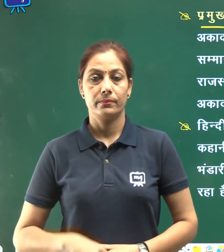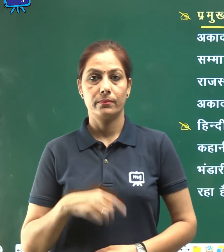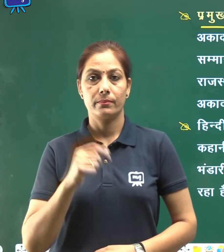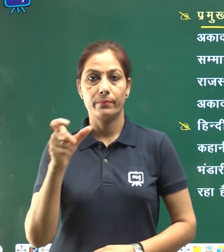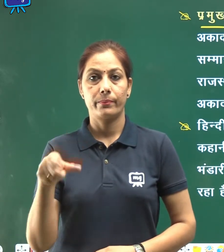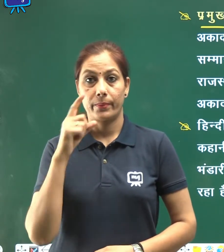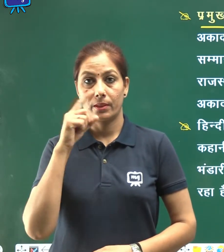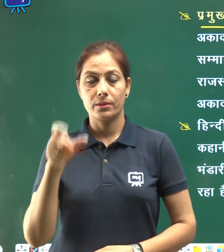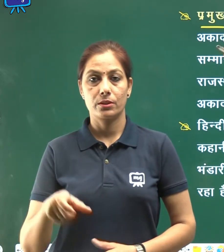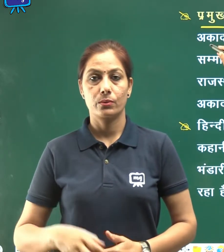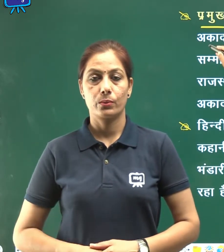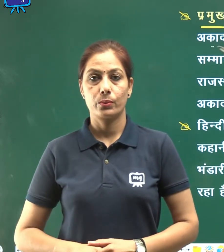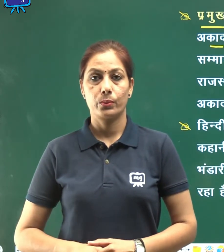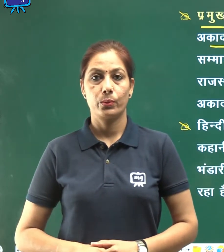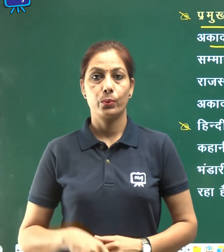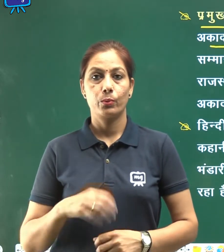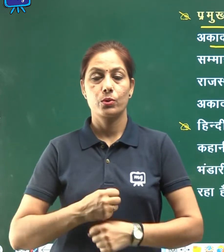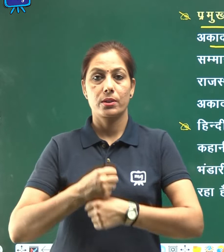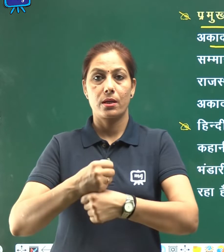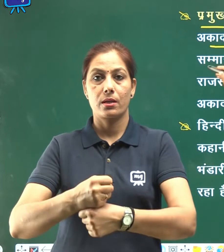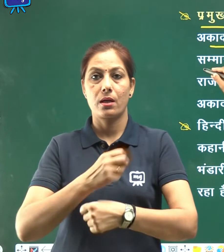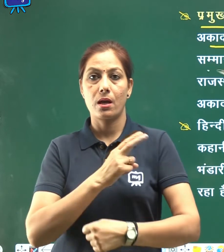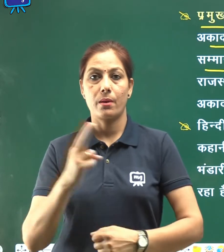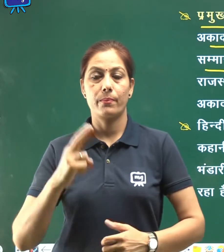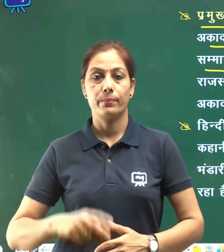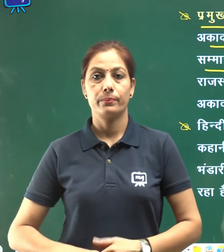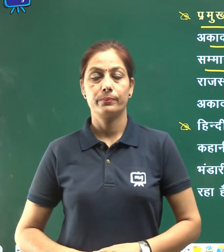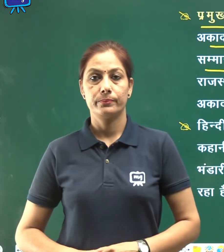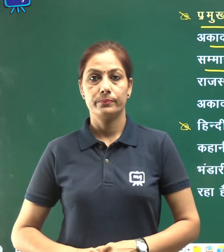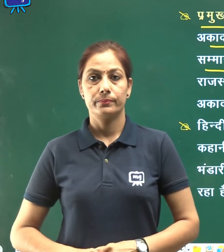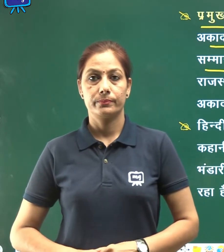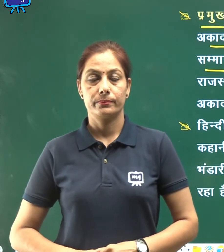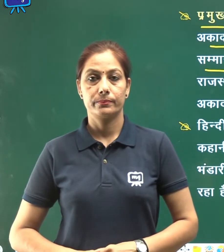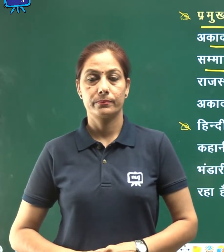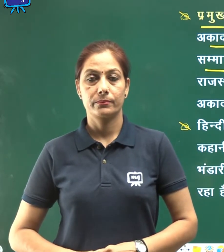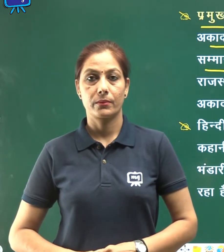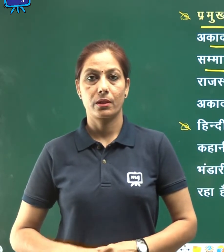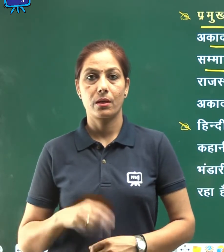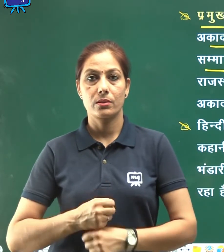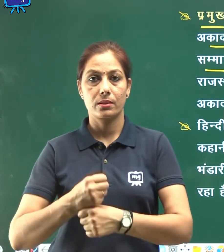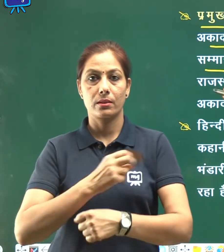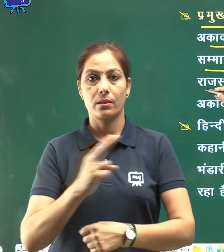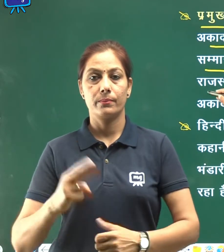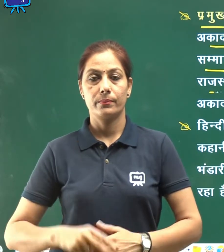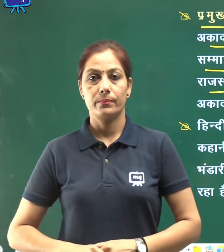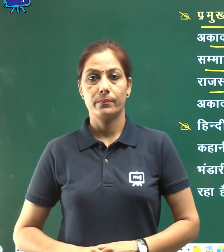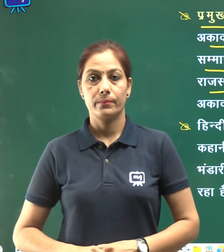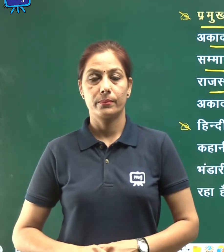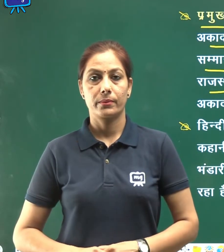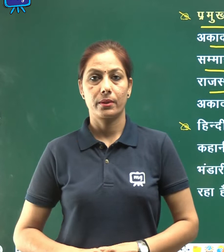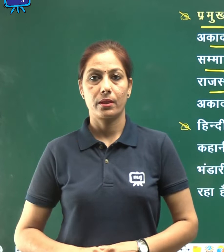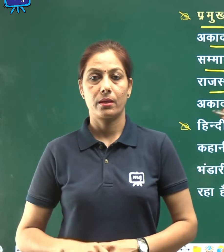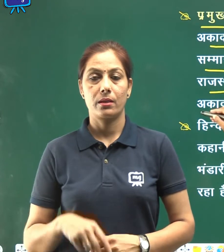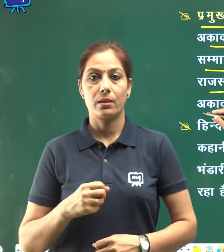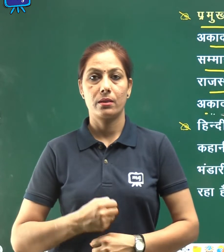इन्हें हिंदी अकादमी दिल्ली का शिखर सम्मान, बिहार सरकार राजस्थान